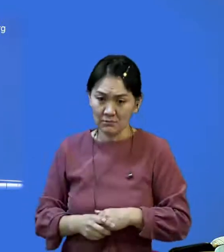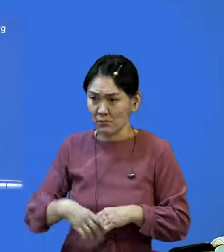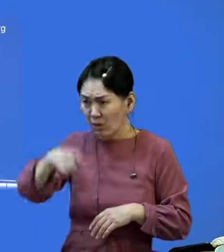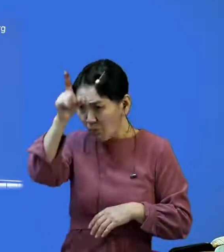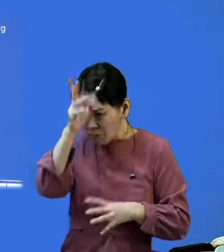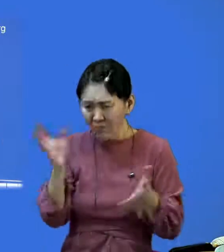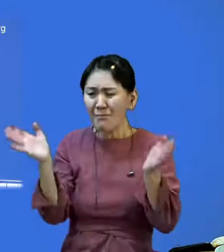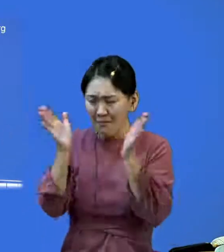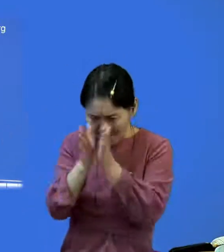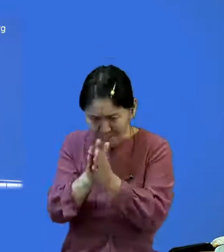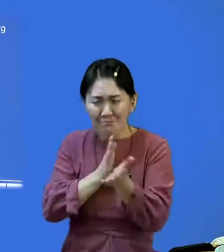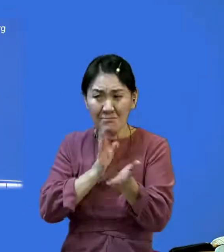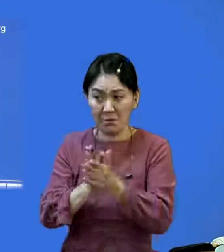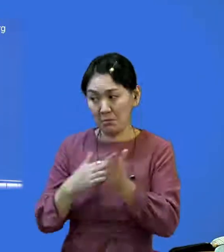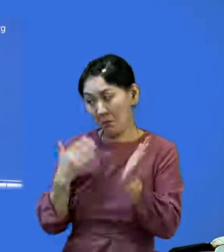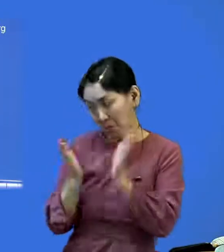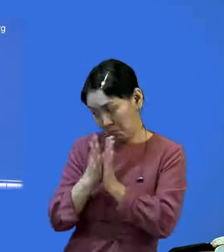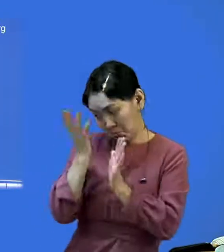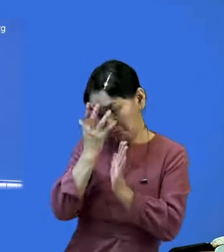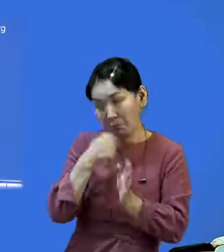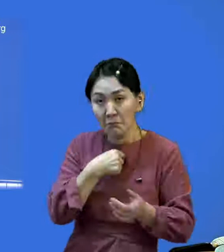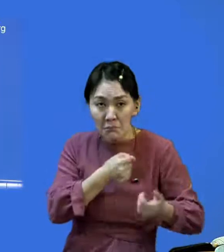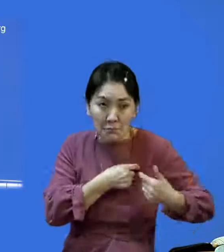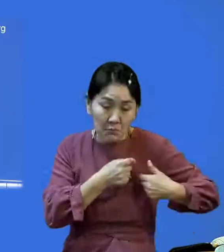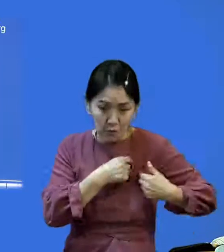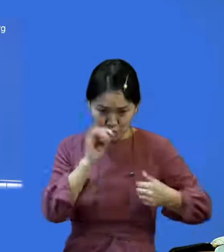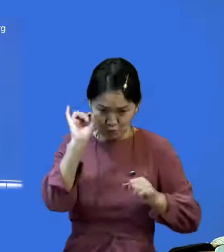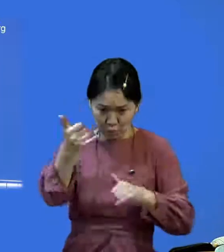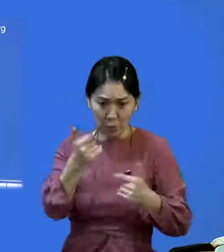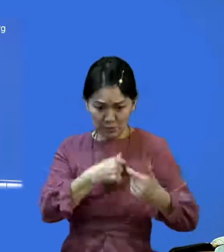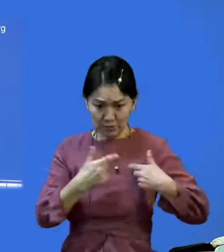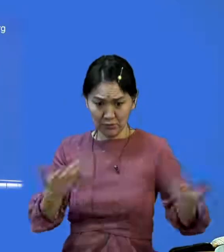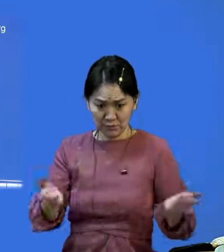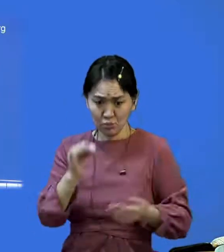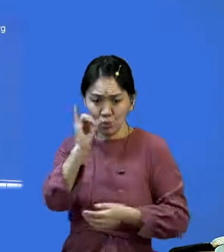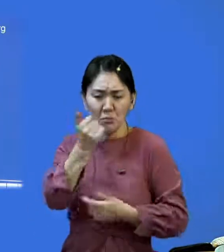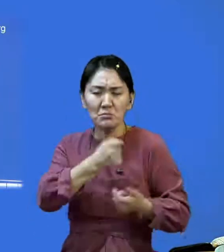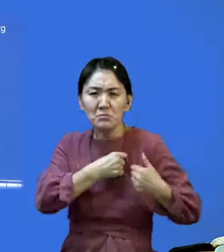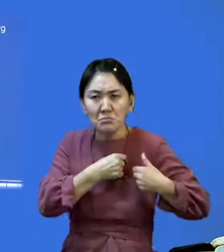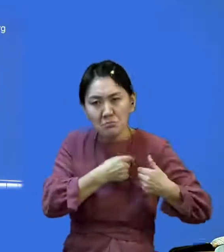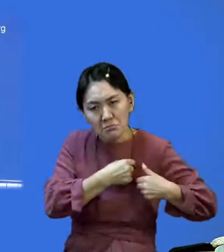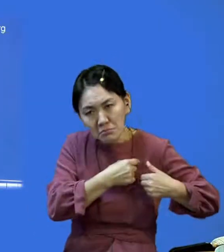Бурхан хамт бай гэдээ байхад чинь юунд санаа зовоод байгаа юм бэ? Юунд санаа зовоод байгаа?